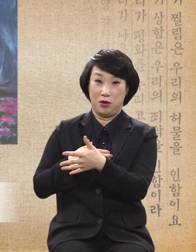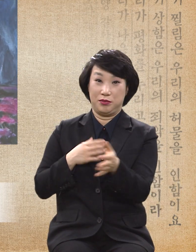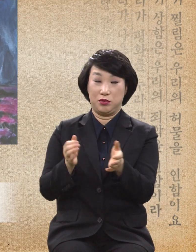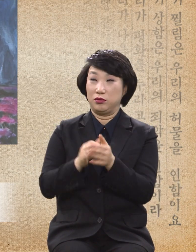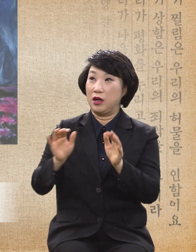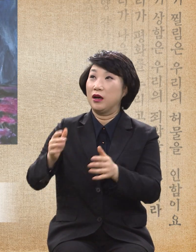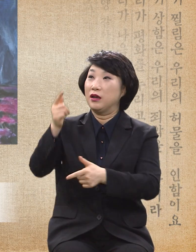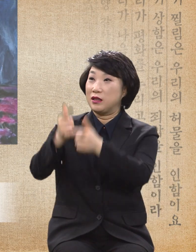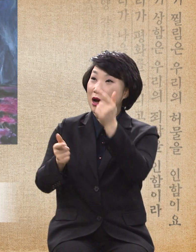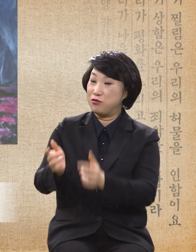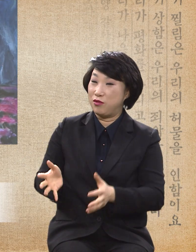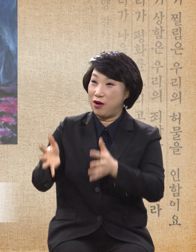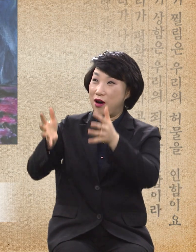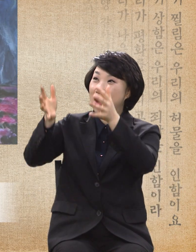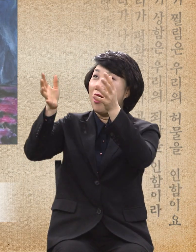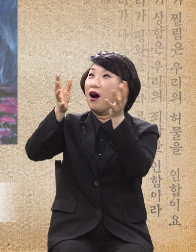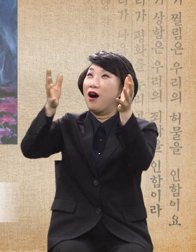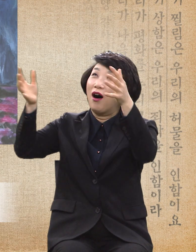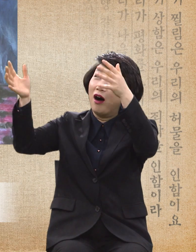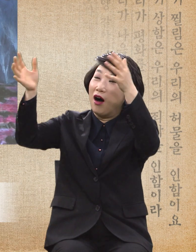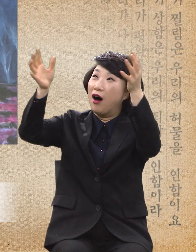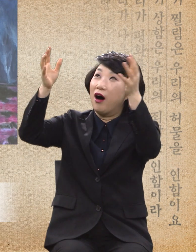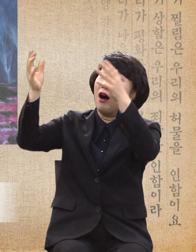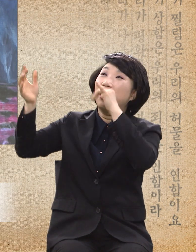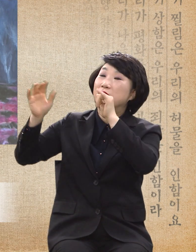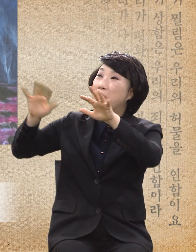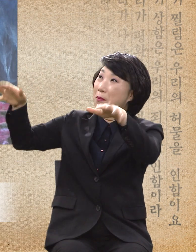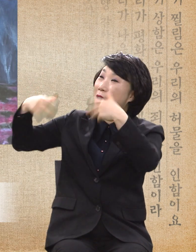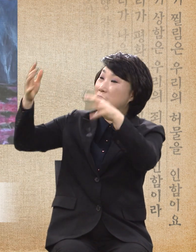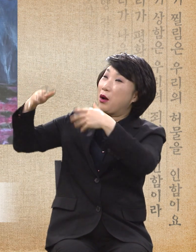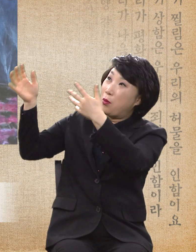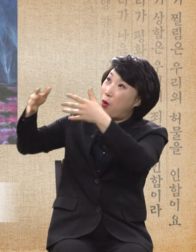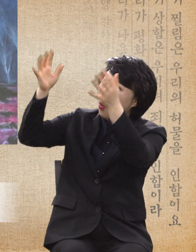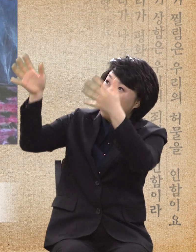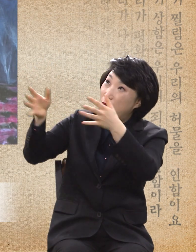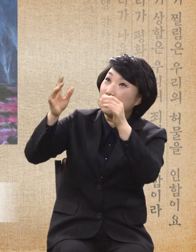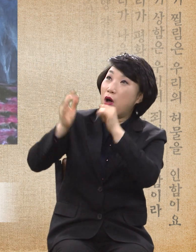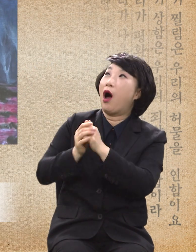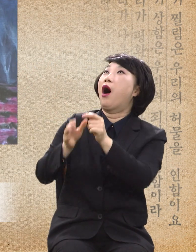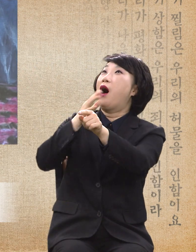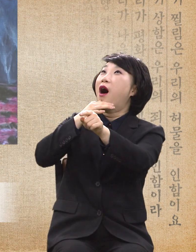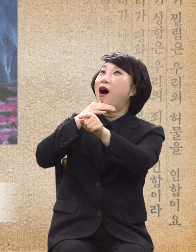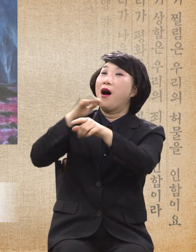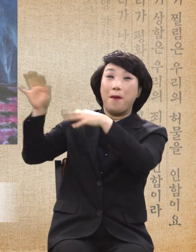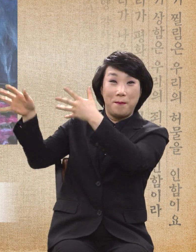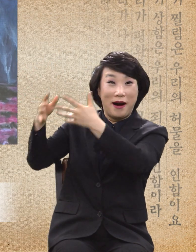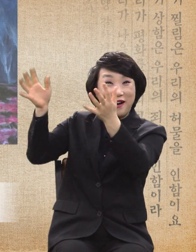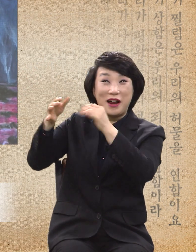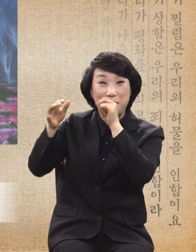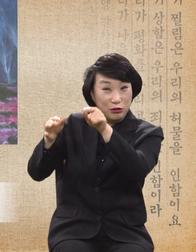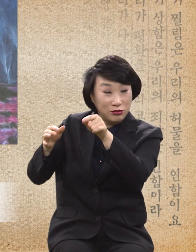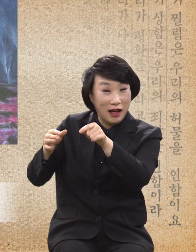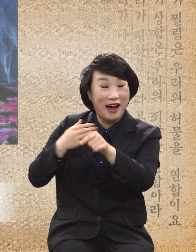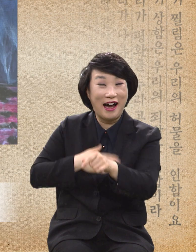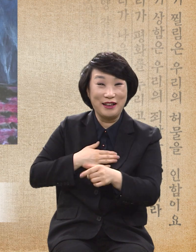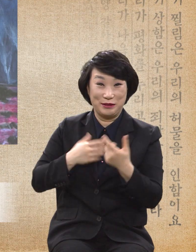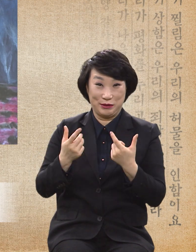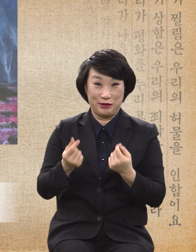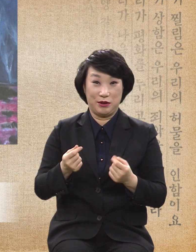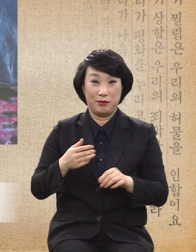보면 저 바람이 동쪽에서 서쪽으로 부는구나, 서쪽에서 동쪽으로 부는구나 알고